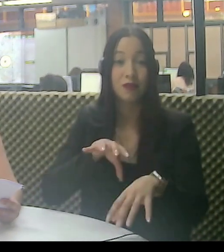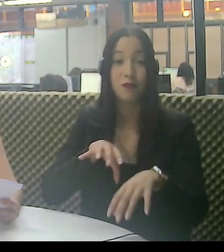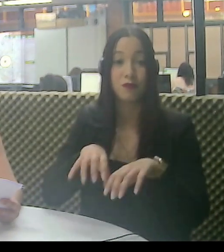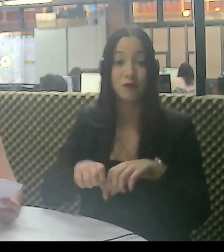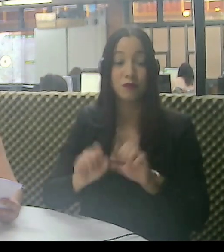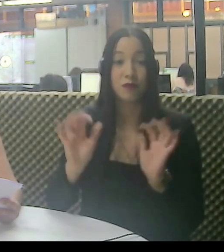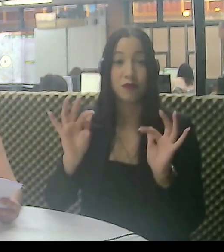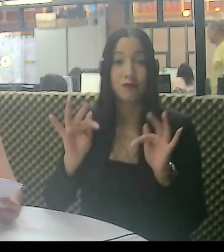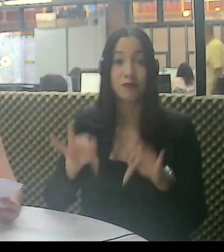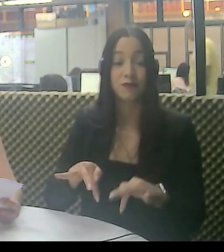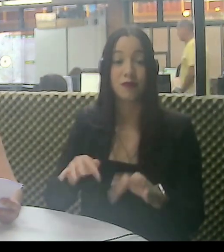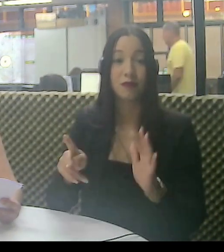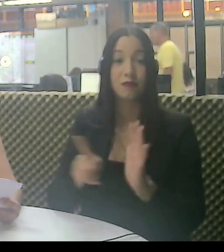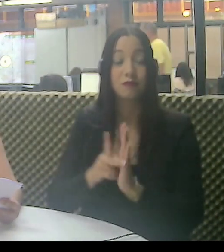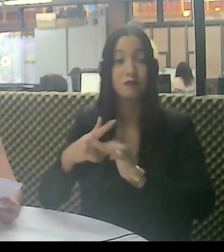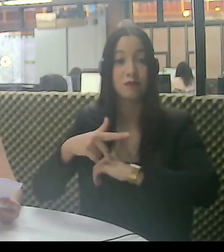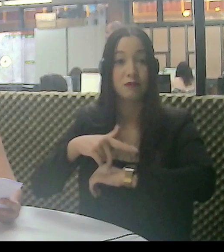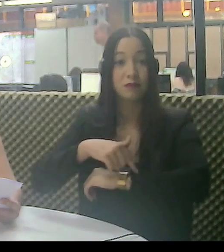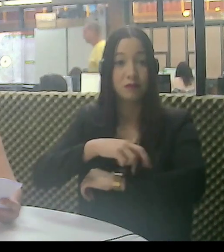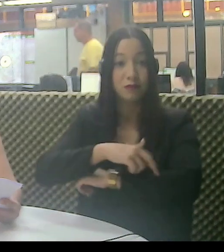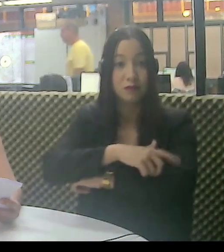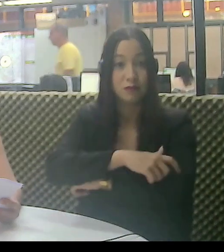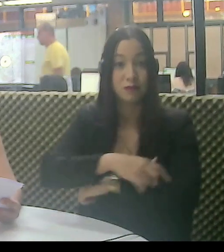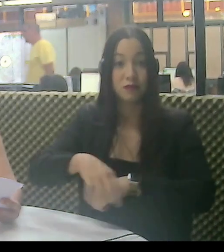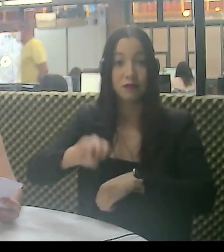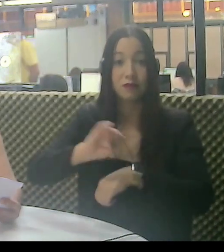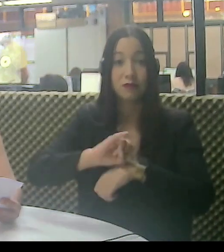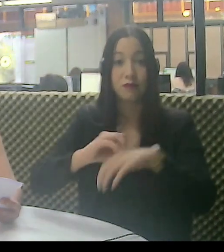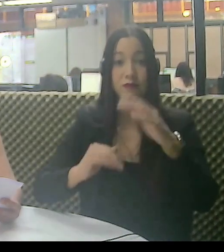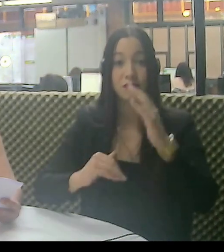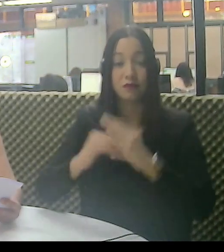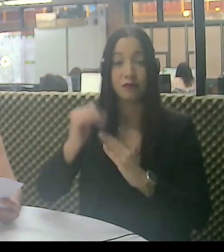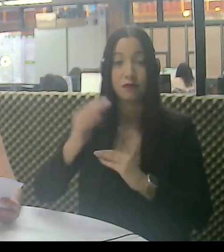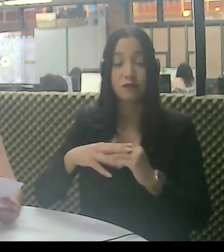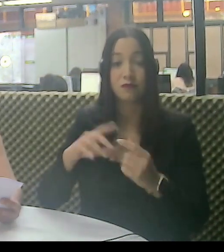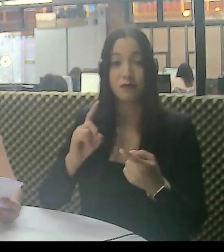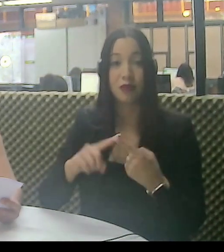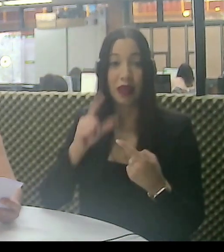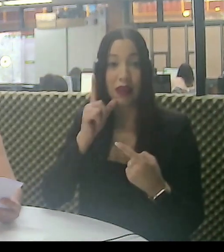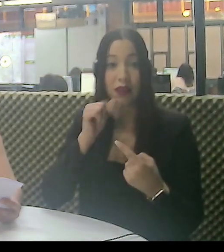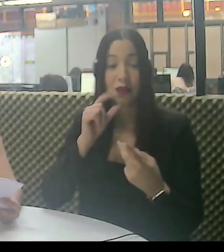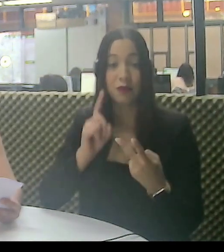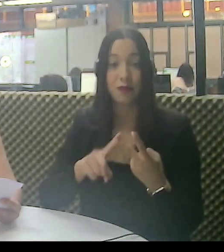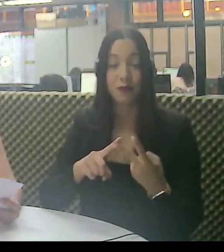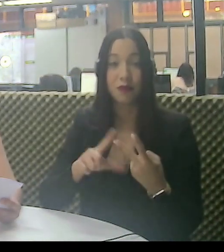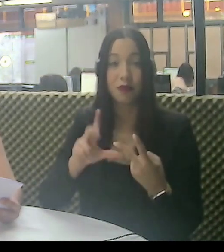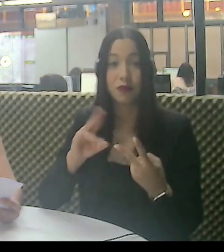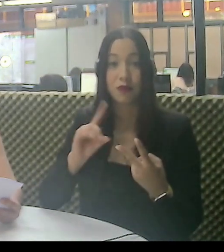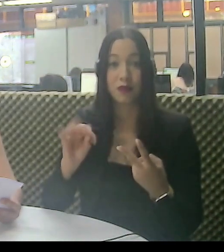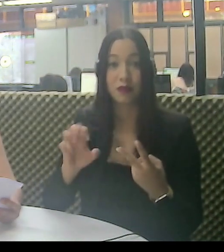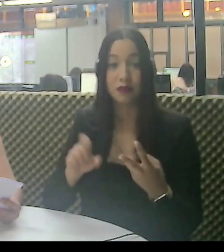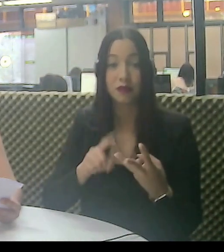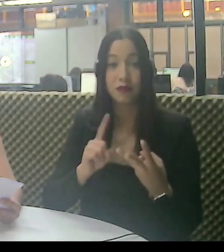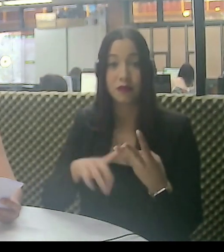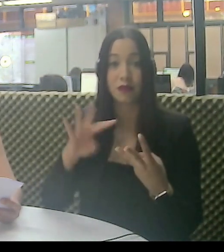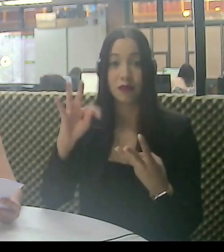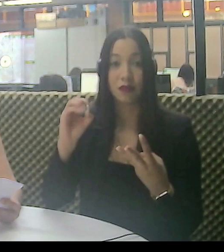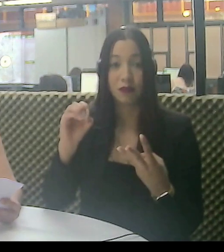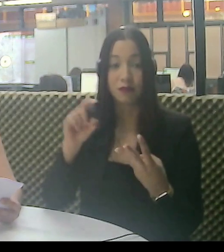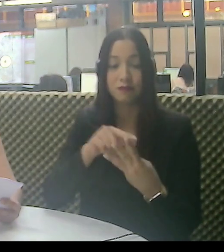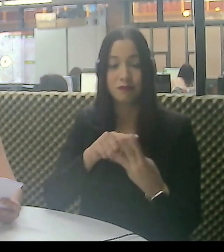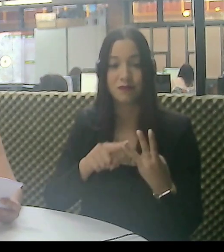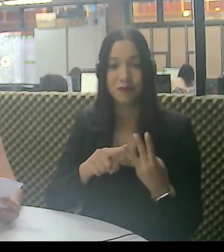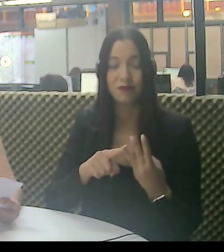de atividades na área da moda nas unidades dos centros profissionalizantes Lagoinha Luizote e Tocantins